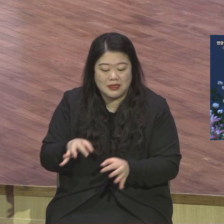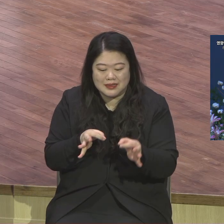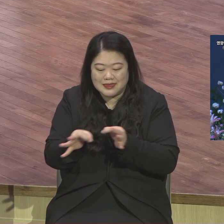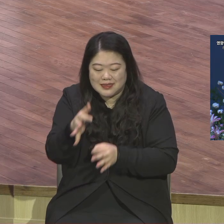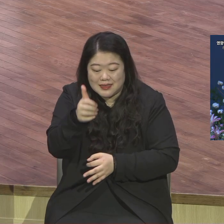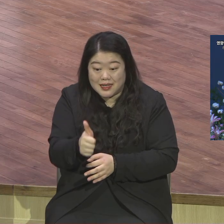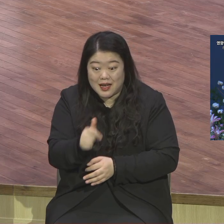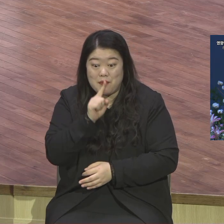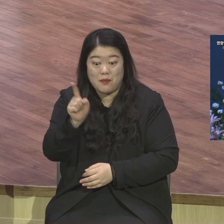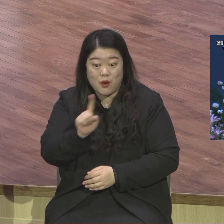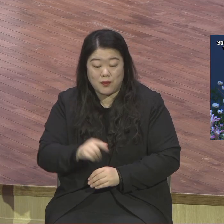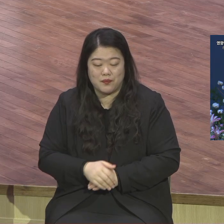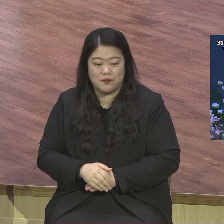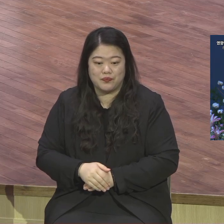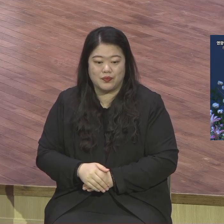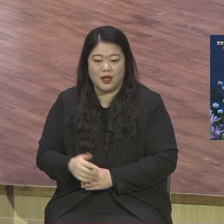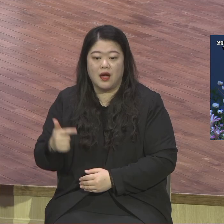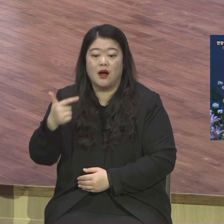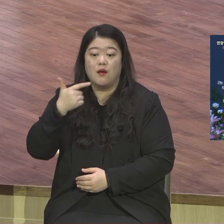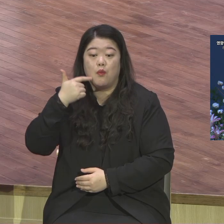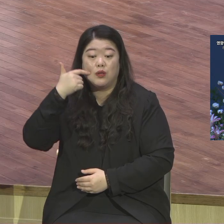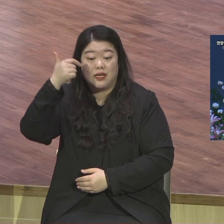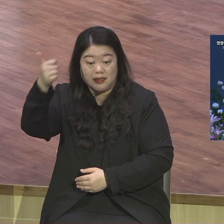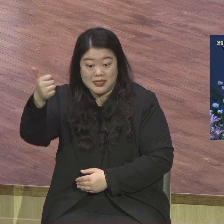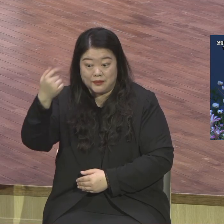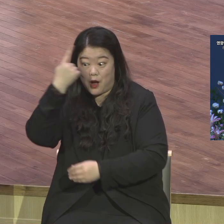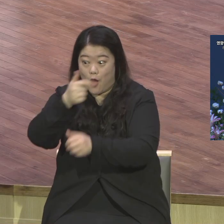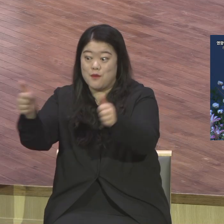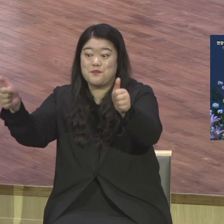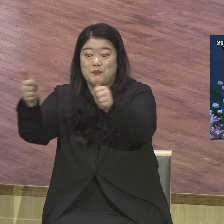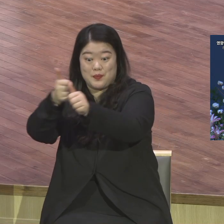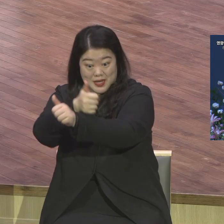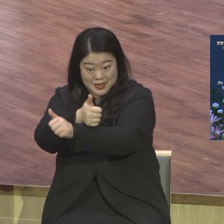대답했어요. 그 목사님이 부임한 이후로